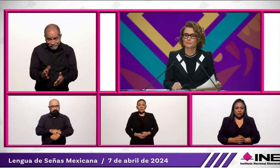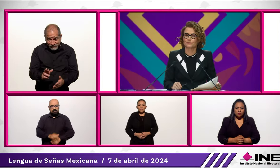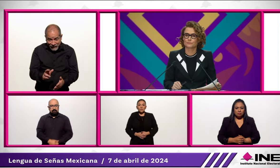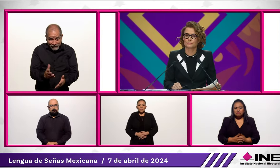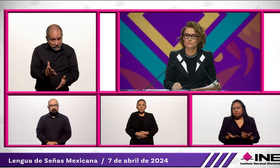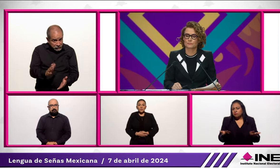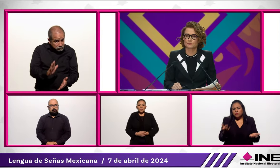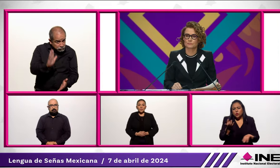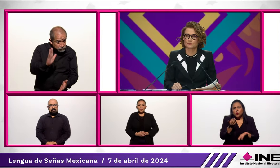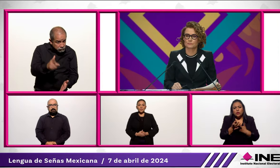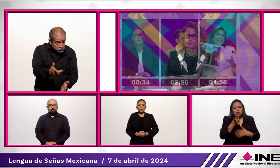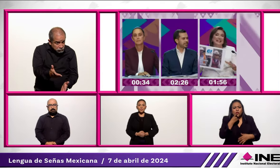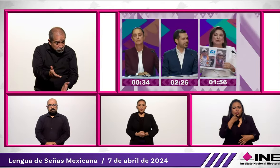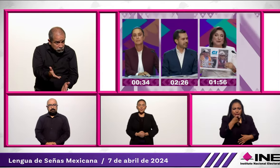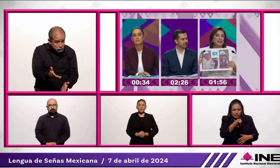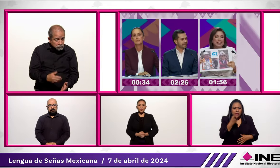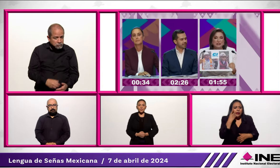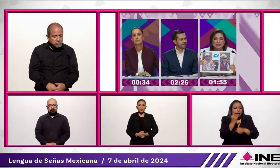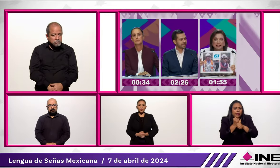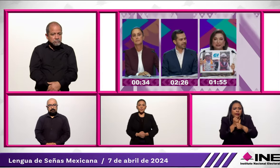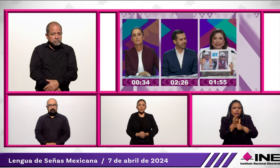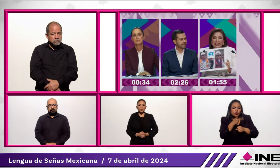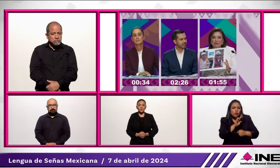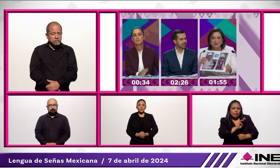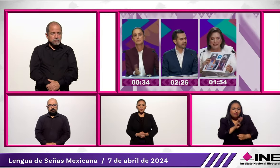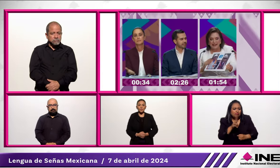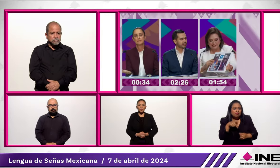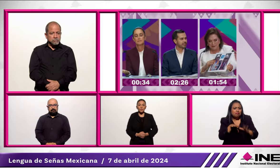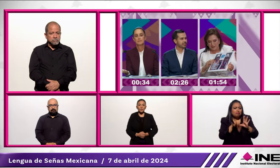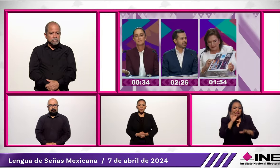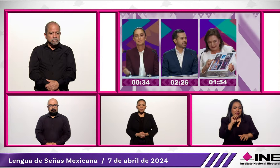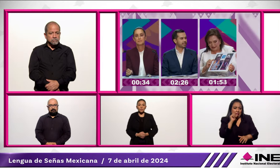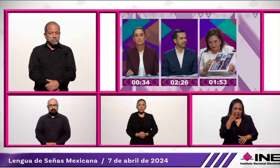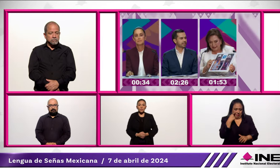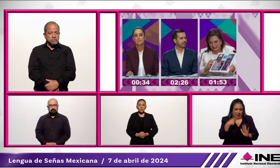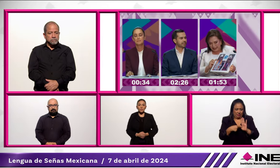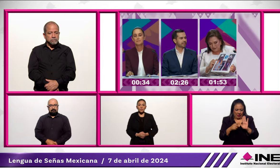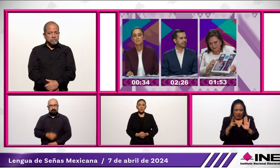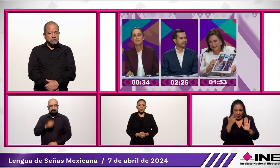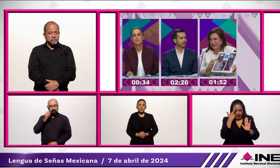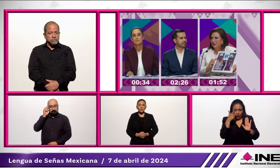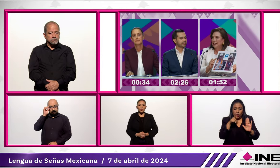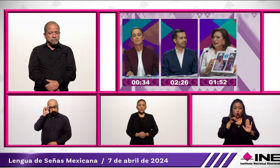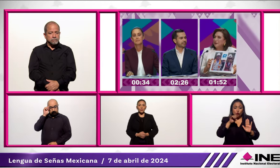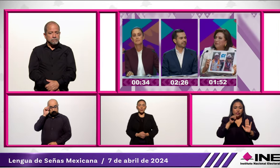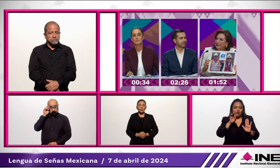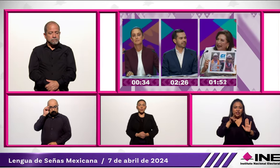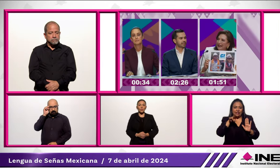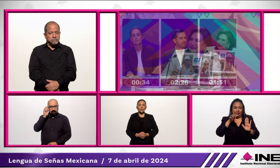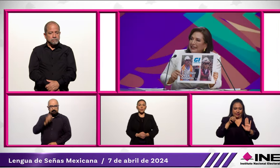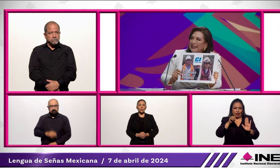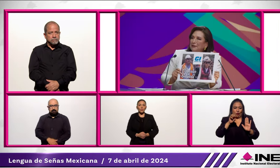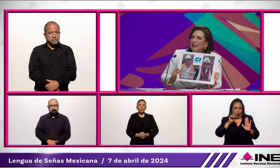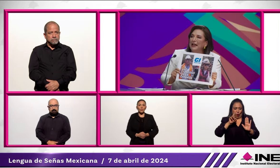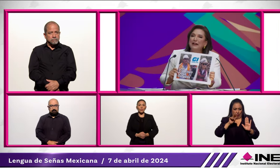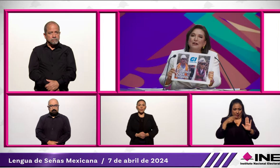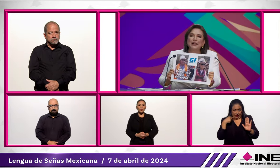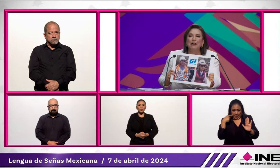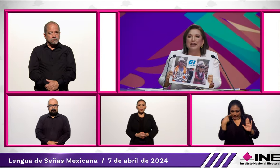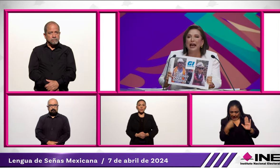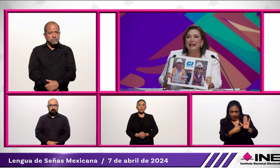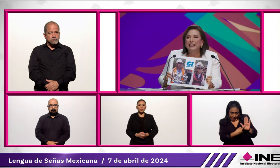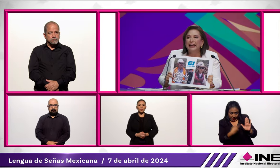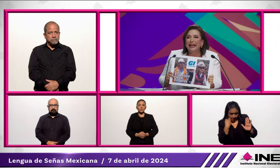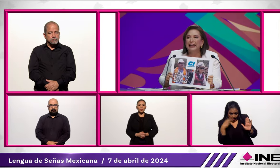No, simplemente decirle que se metan a su portal y no van a encontrar nada. Pero mira, seguramente recuerdas a Luis Francisco de Yauro Pesa. Si quieres voltear a